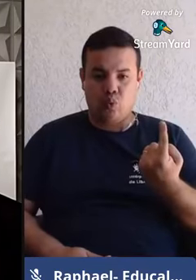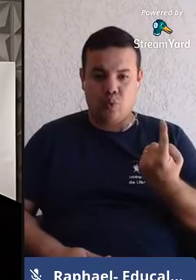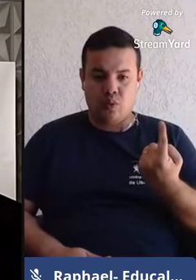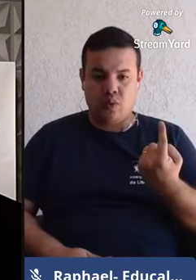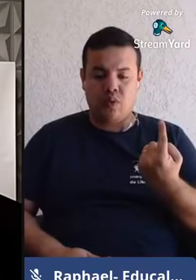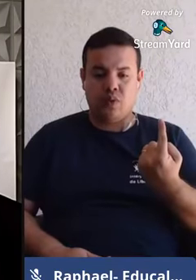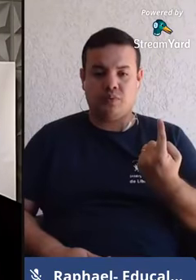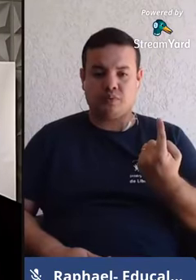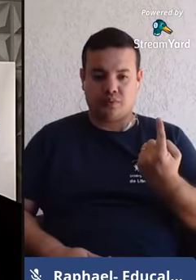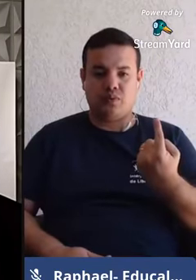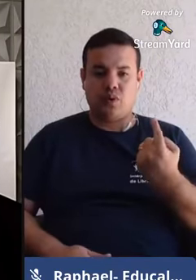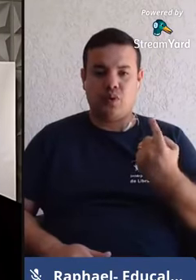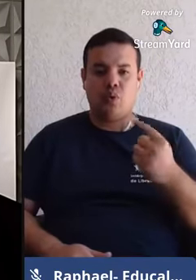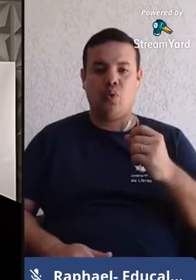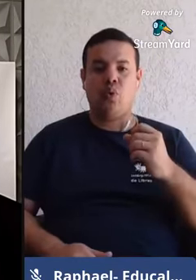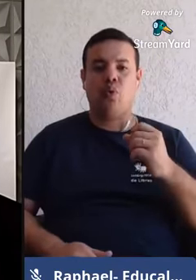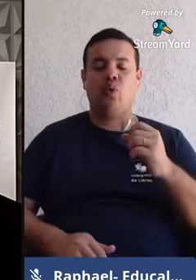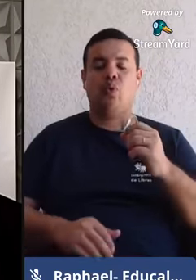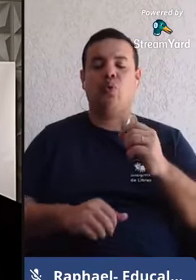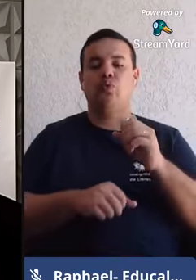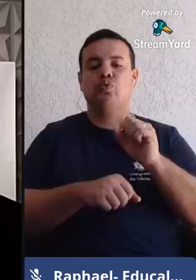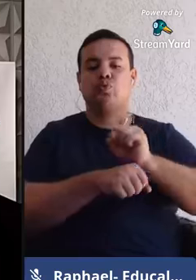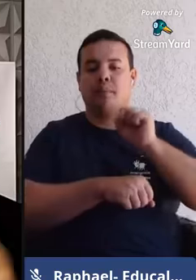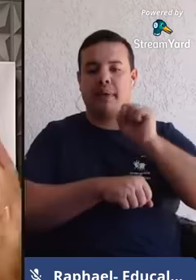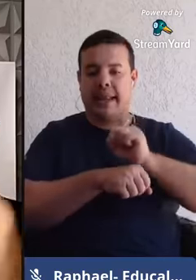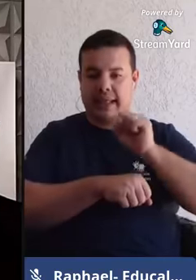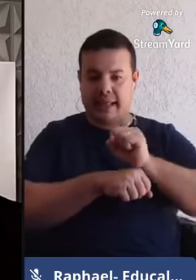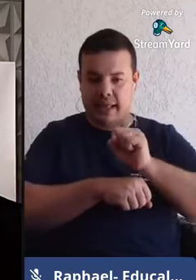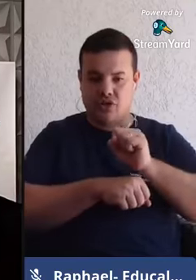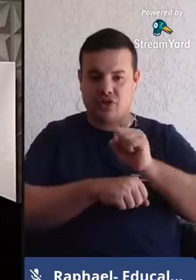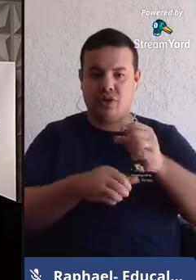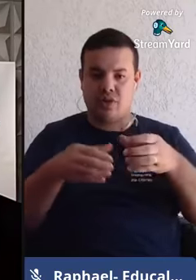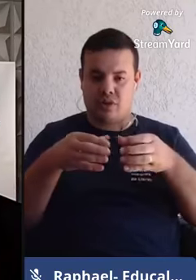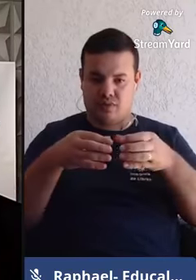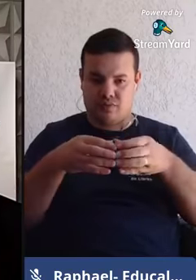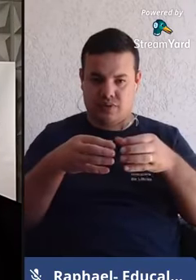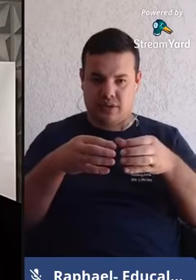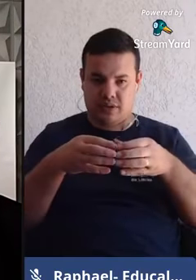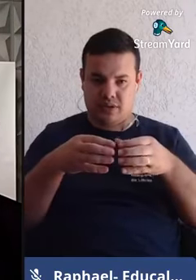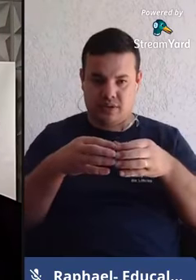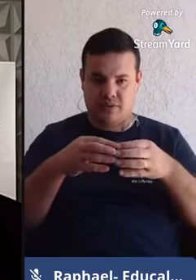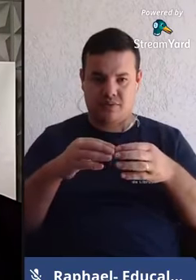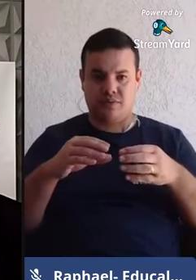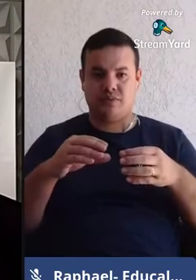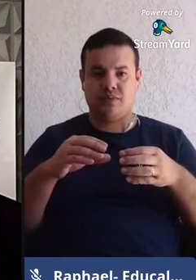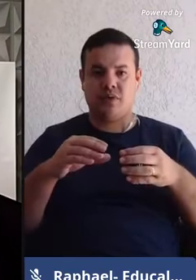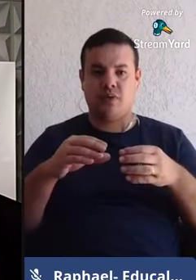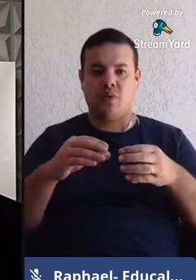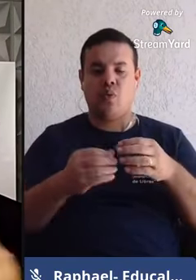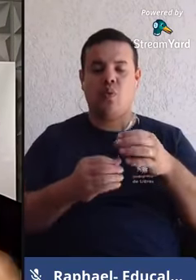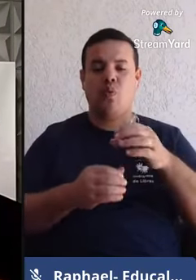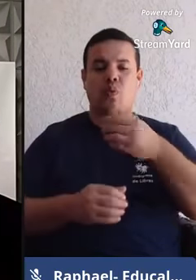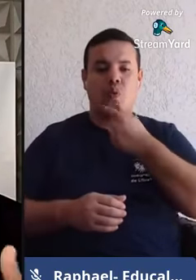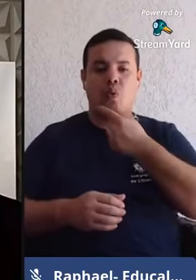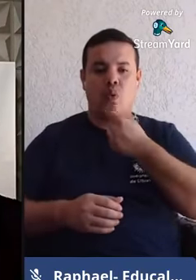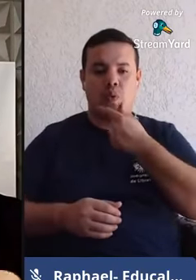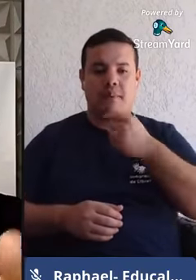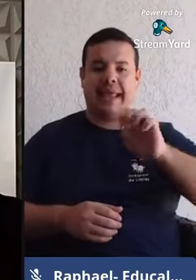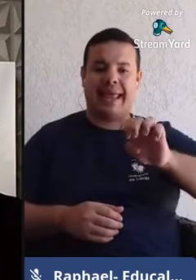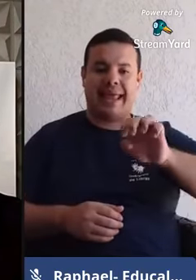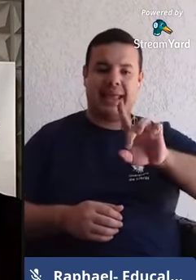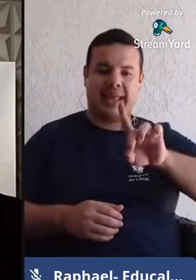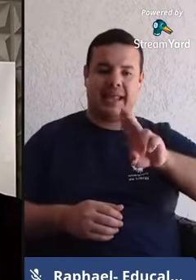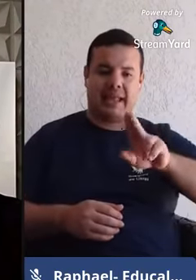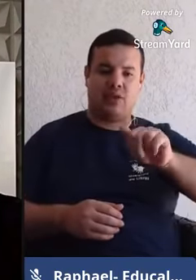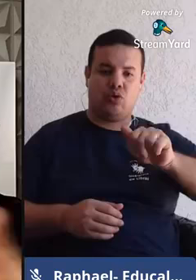superintendente da Fundação Selma, na ocasião, o Eduardo Cruz Carvalho, que é um grande amigo, Luiz Eduardo Cruz Carvalho, a gente acabou, eu indo